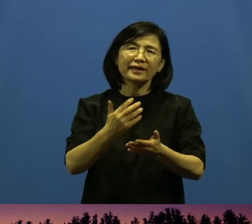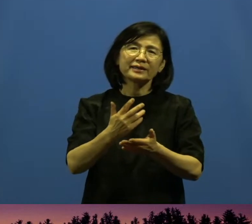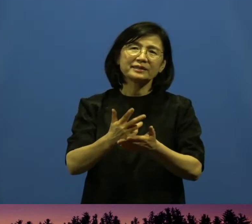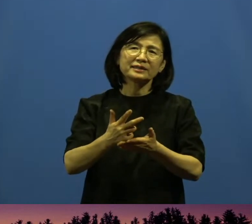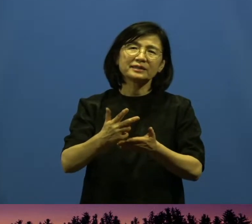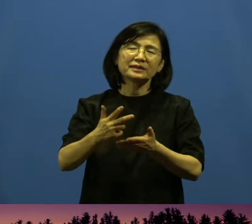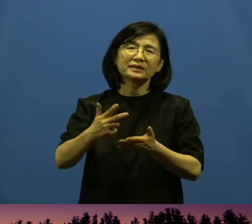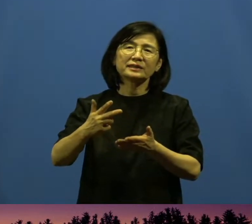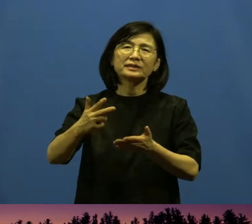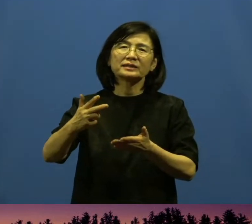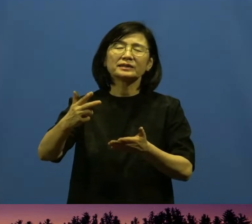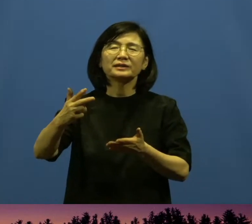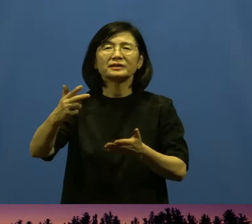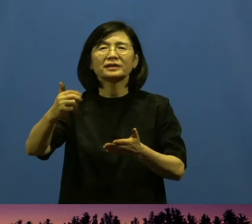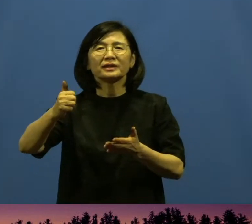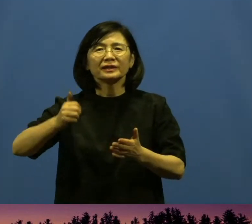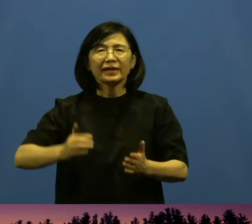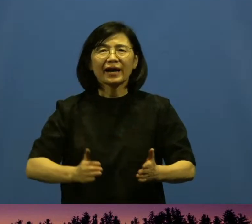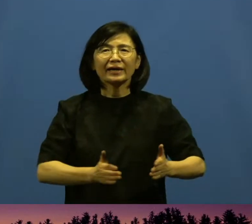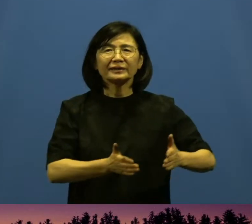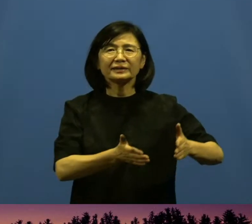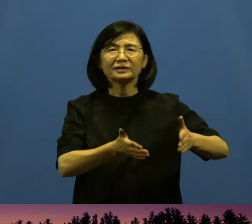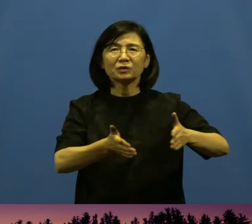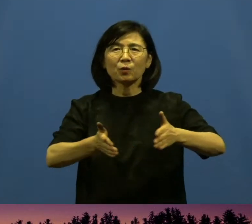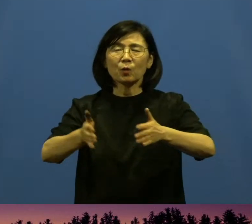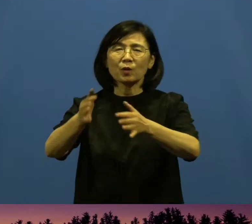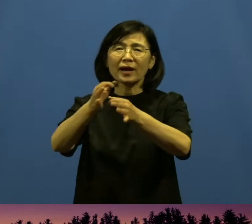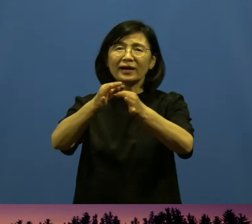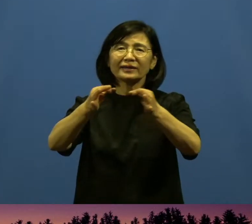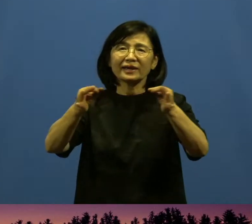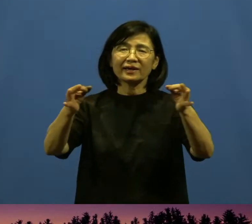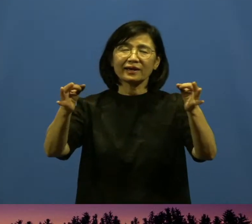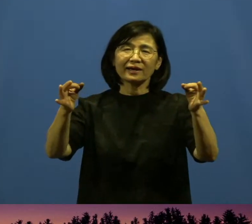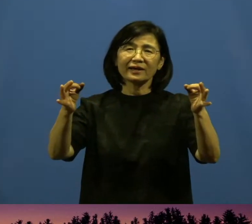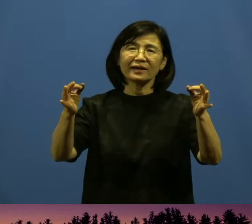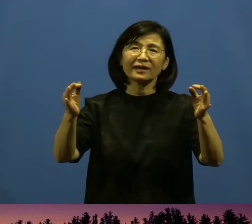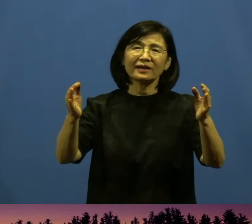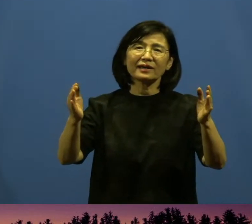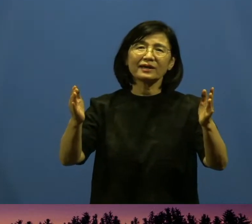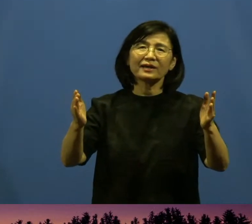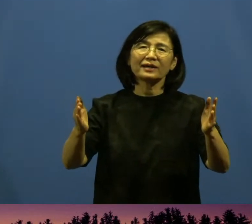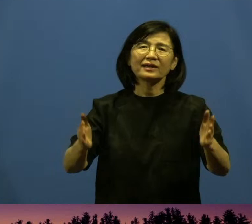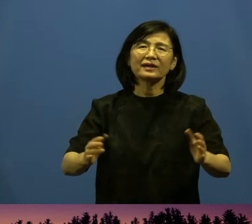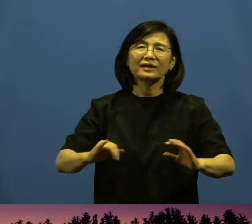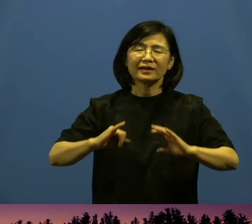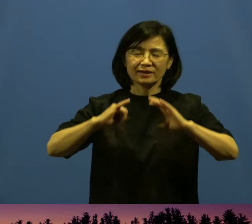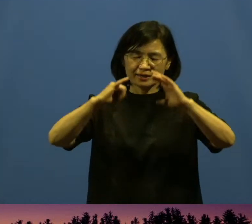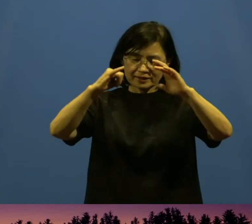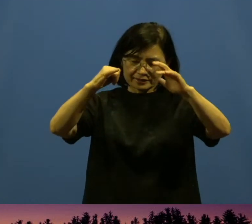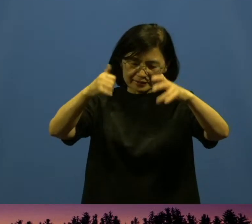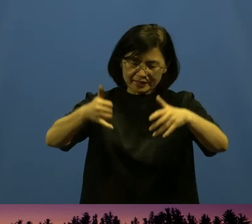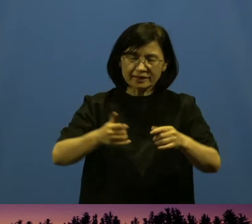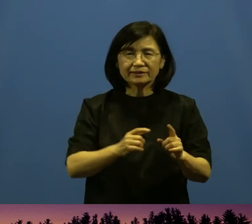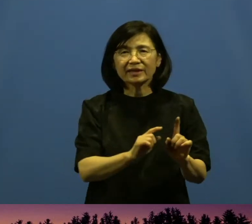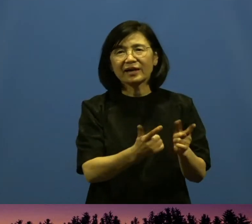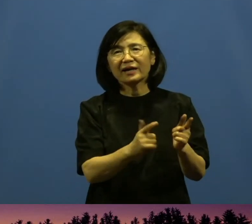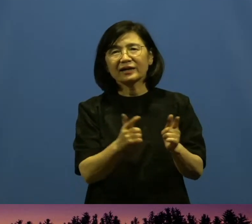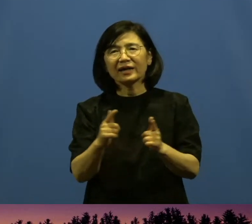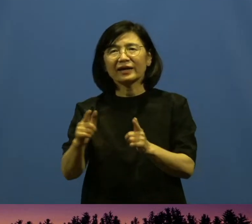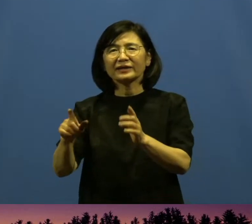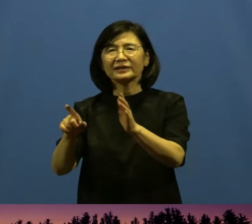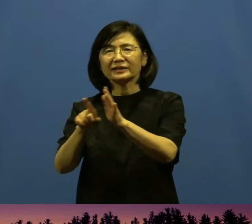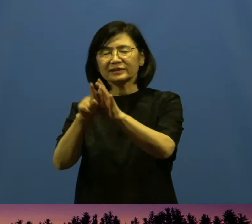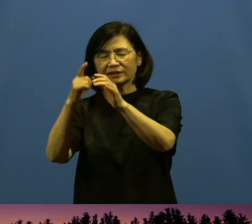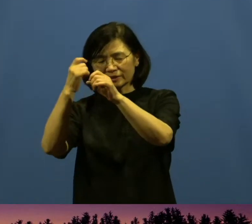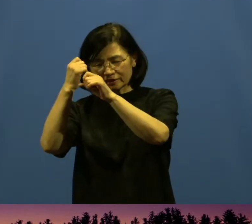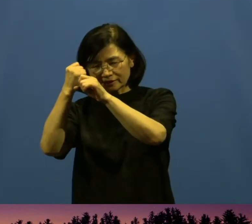주의 길을 걸어가는 동안에 세상에 것 의지할 수 없으니